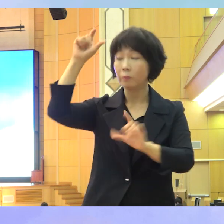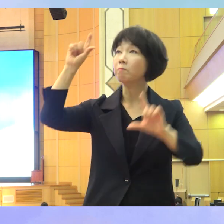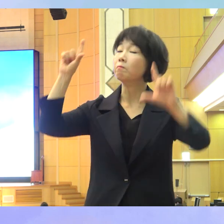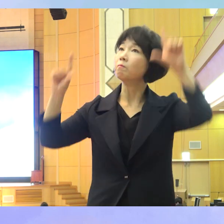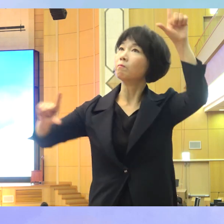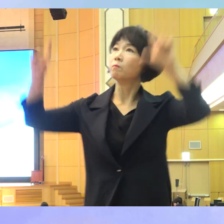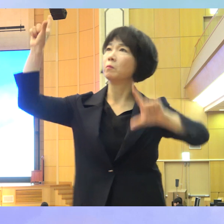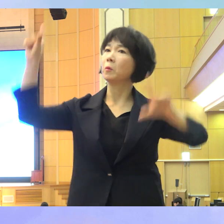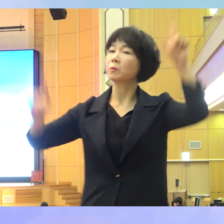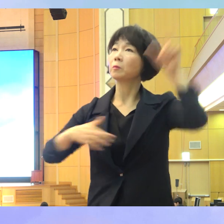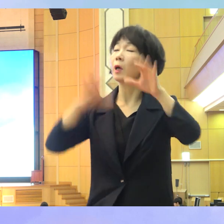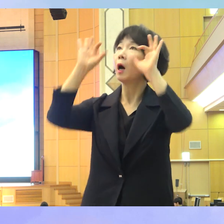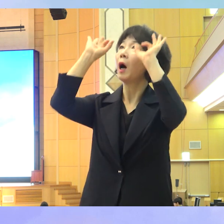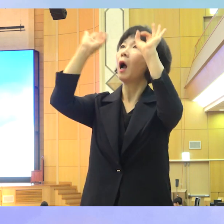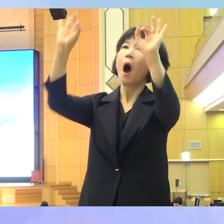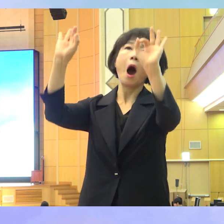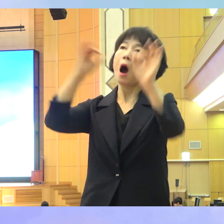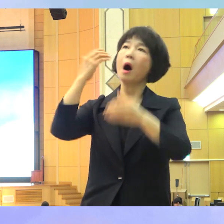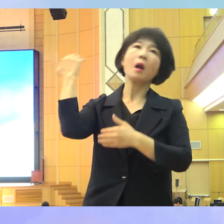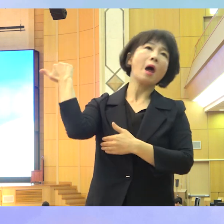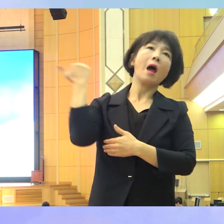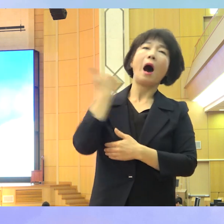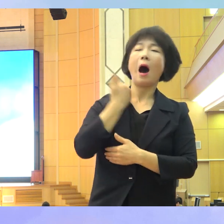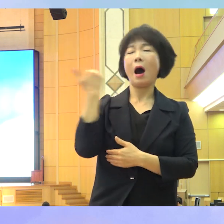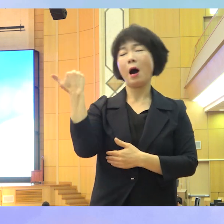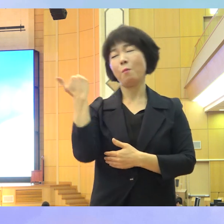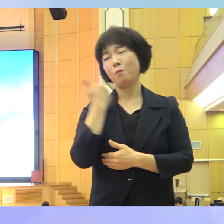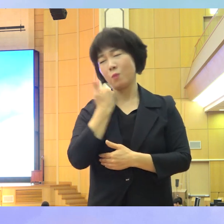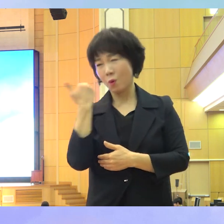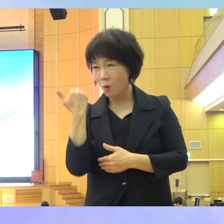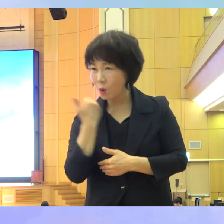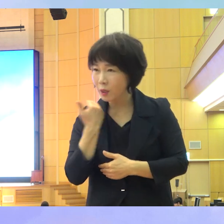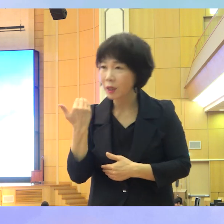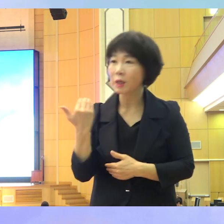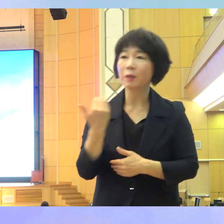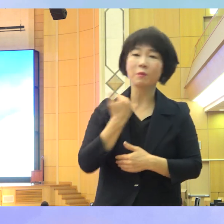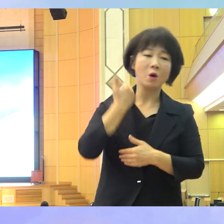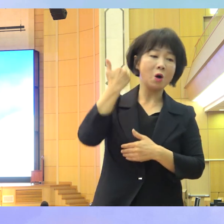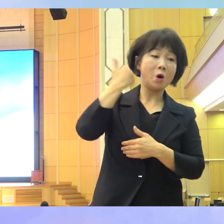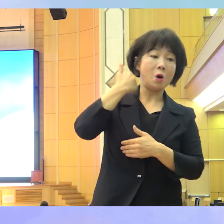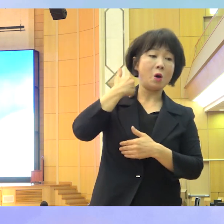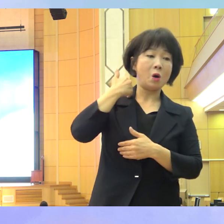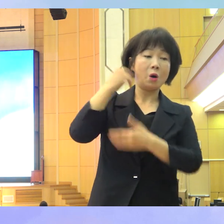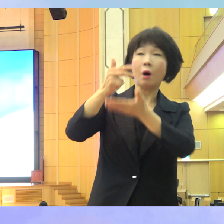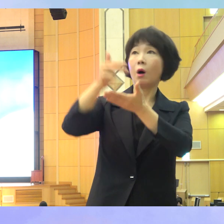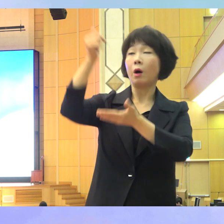주 모습 내 눈에 안 보이며